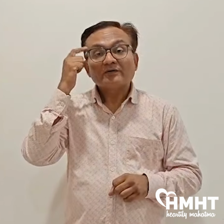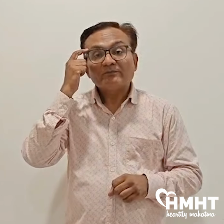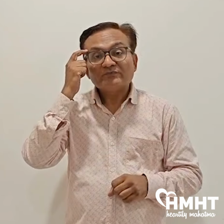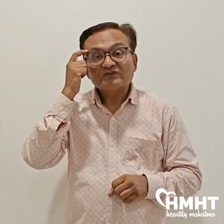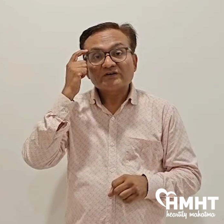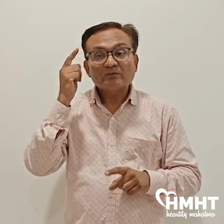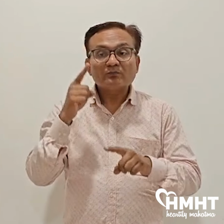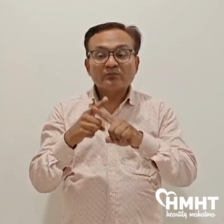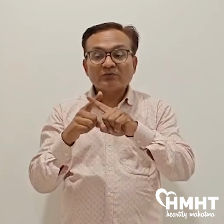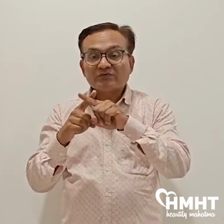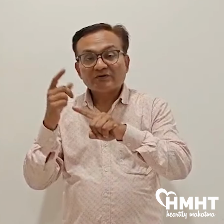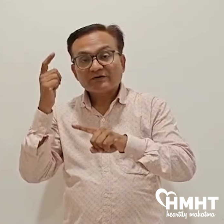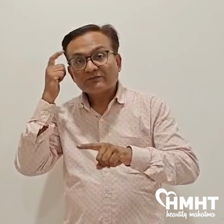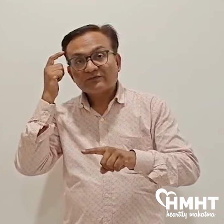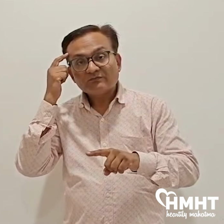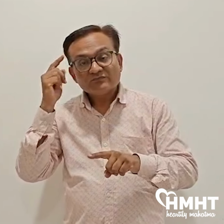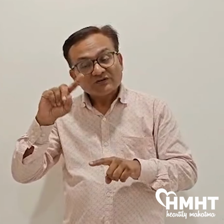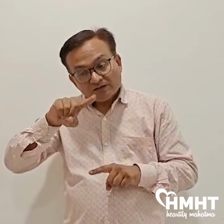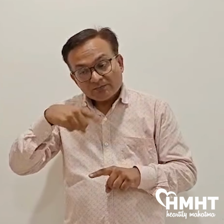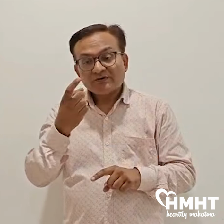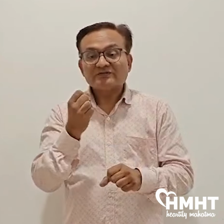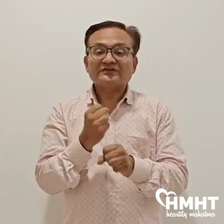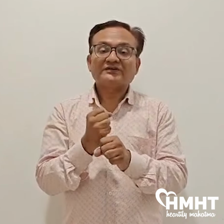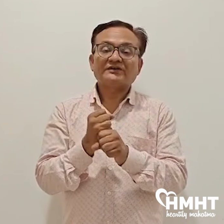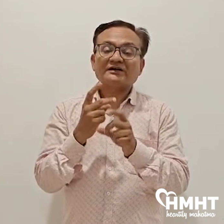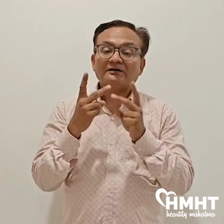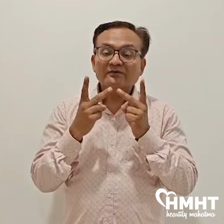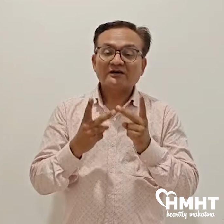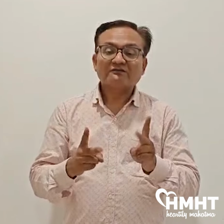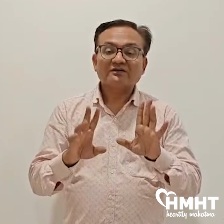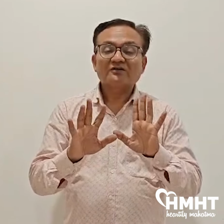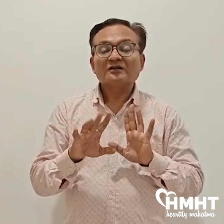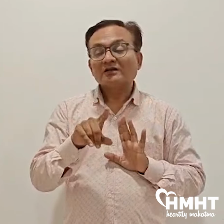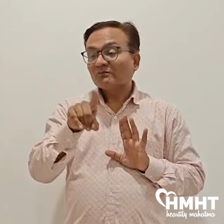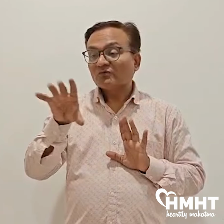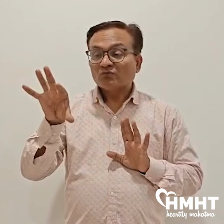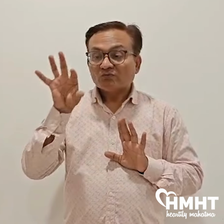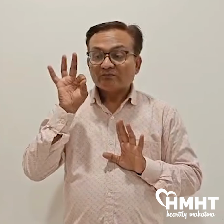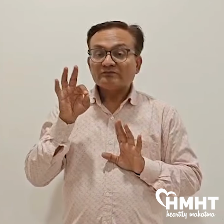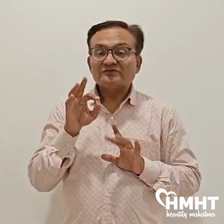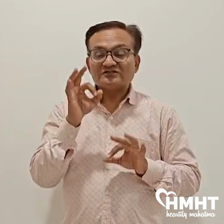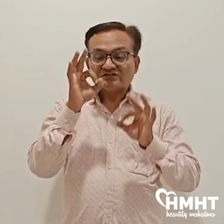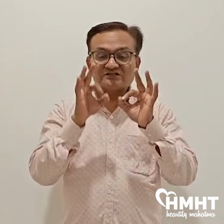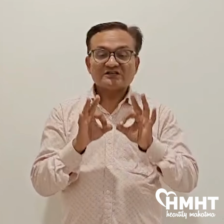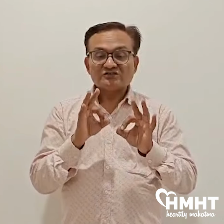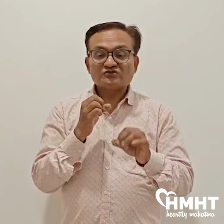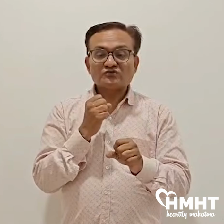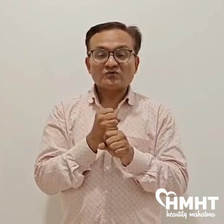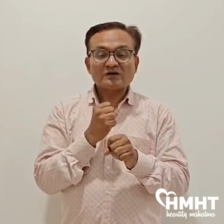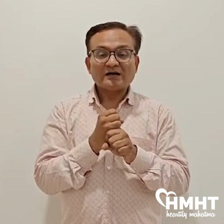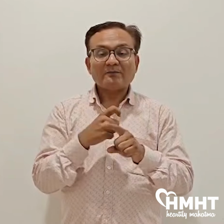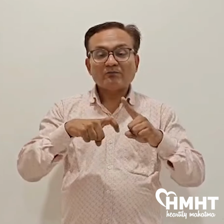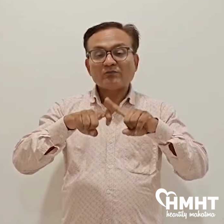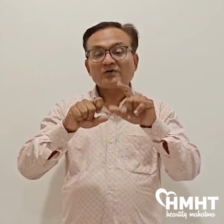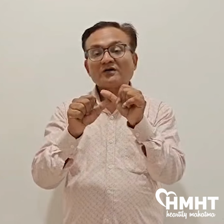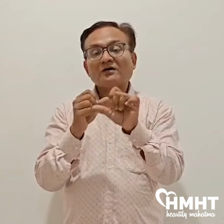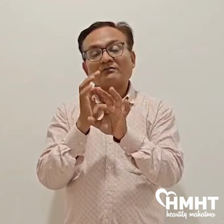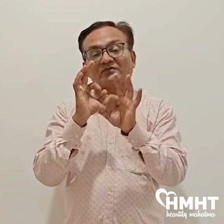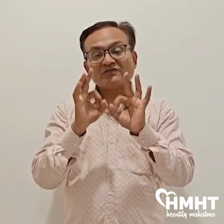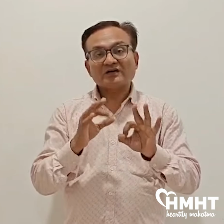પછી માણસ જીવનમાં ભાગ્ય પ્રમાણે જીવી શકે અને સાચો પુરુષાર્થ એ કરી શકે.